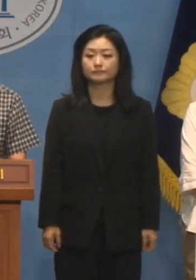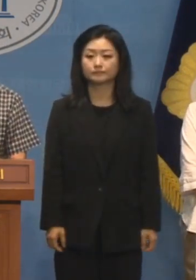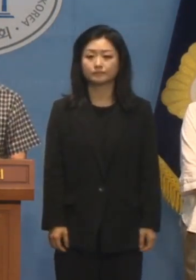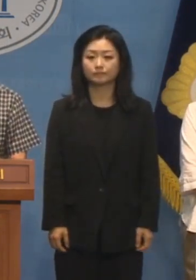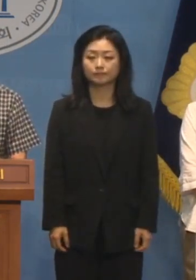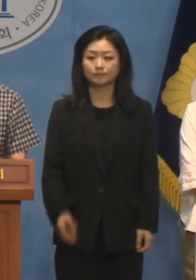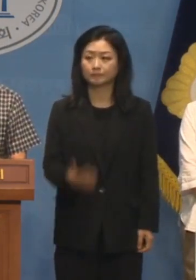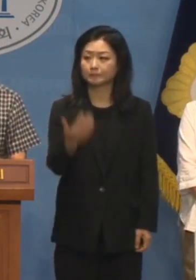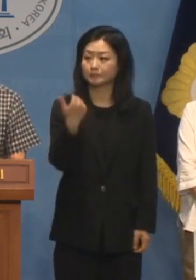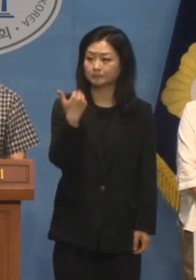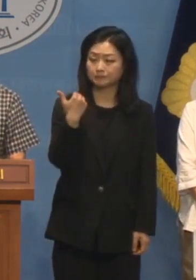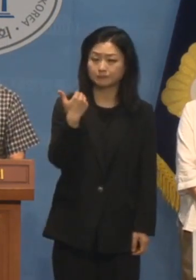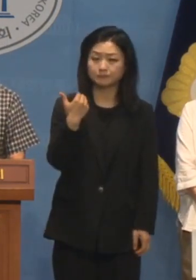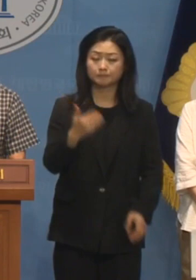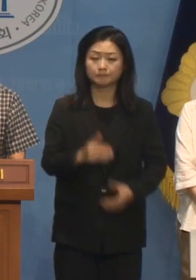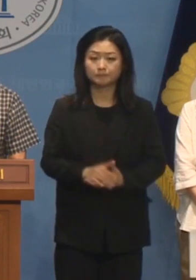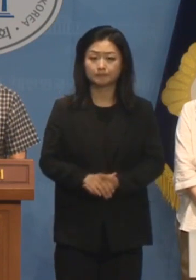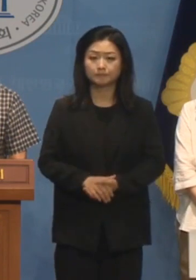지난